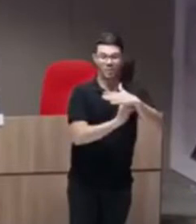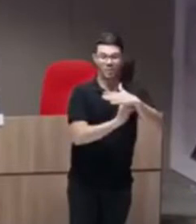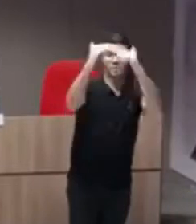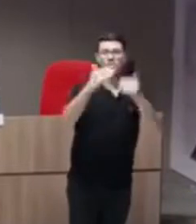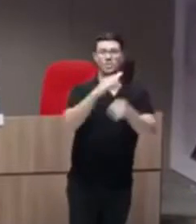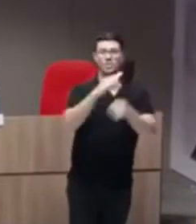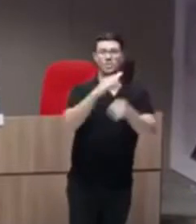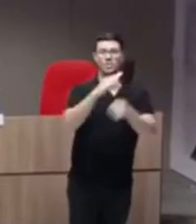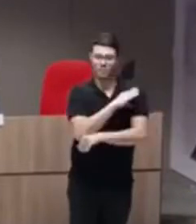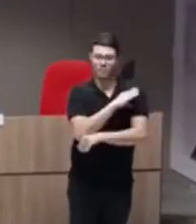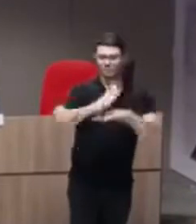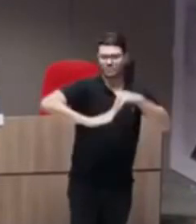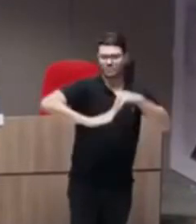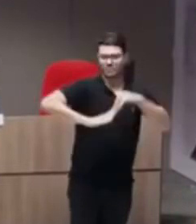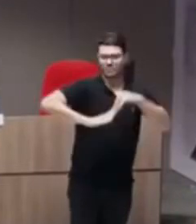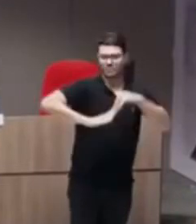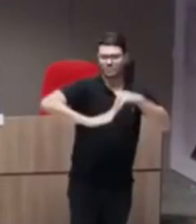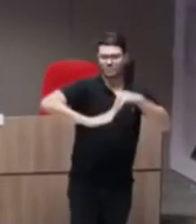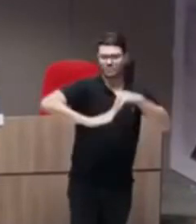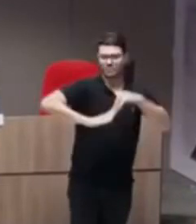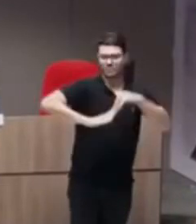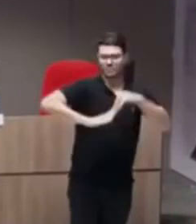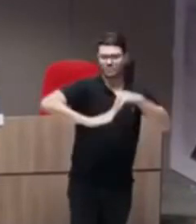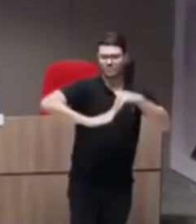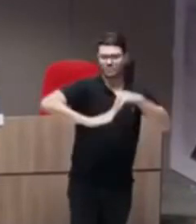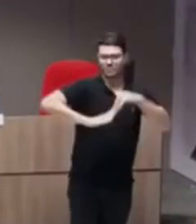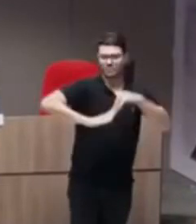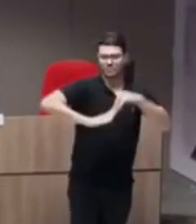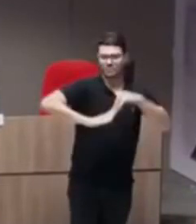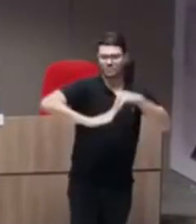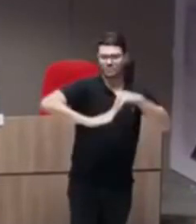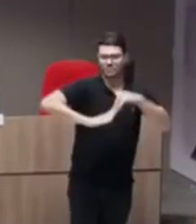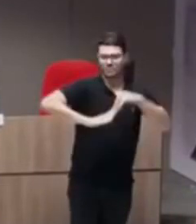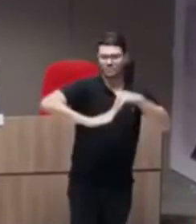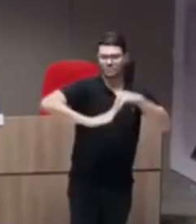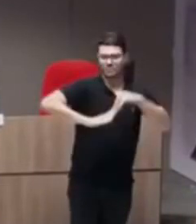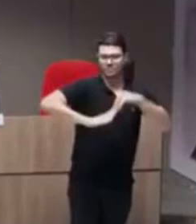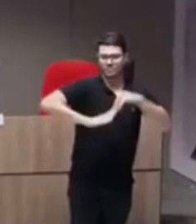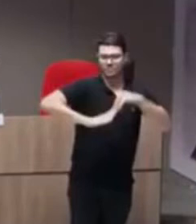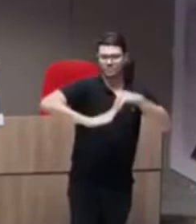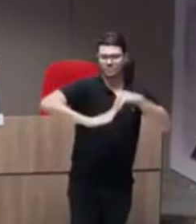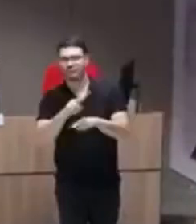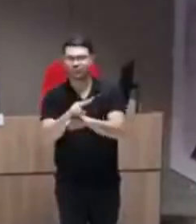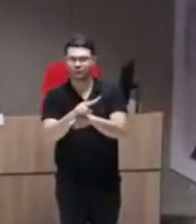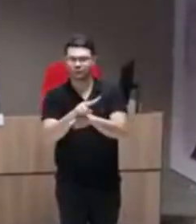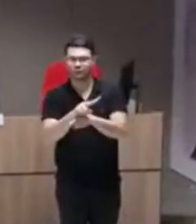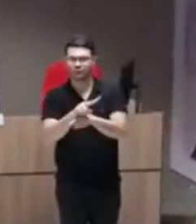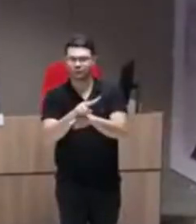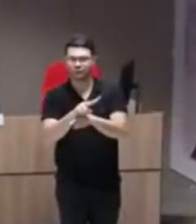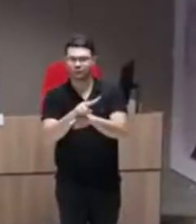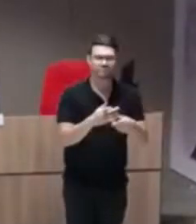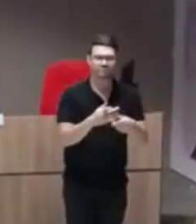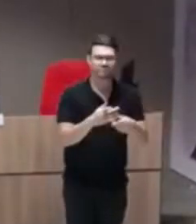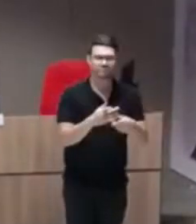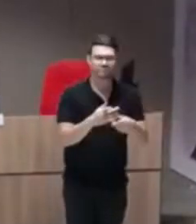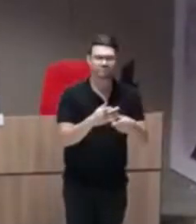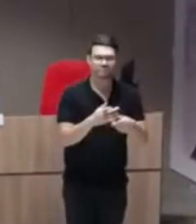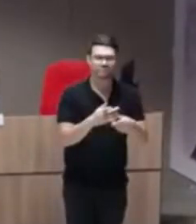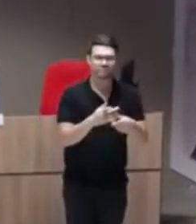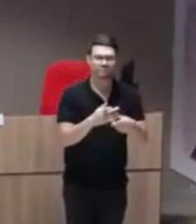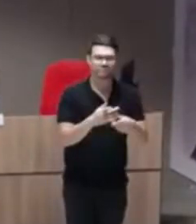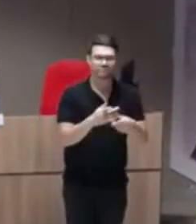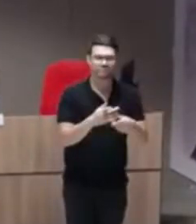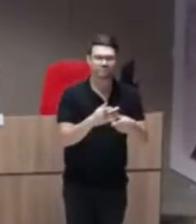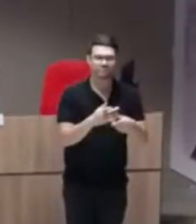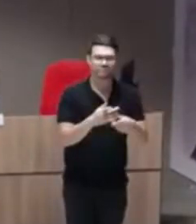profissionais, sindicatos profissionais, vigilância sanitária, etc. Após feita a